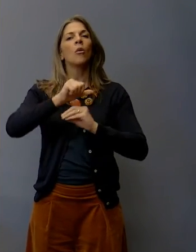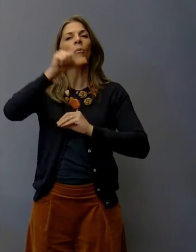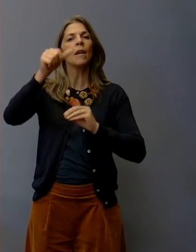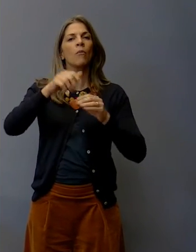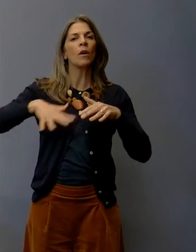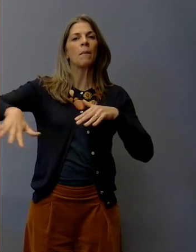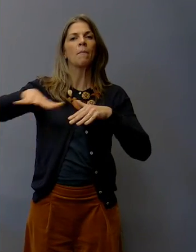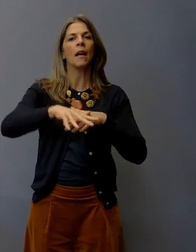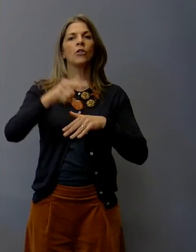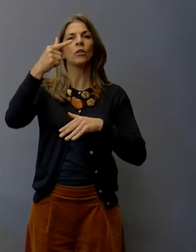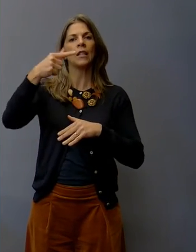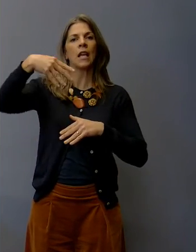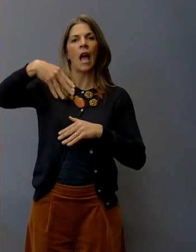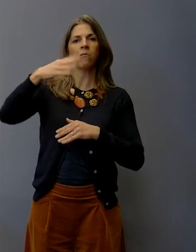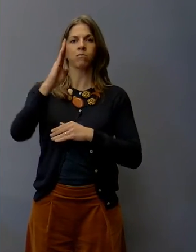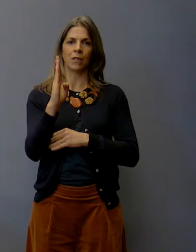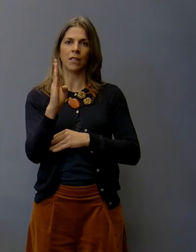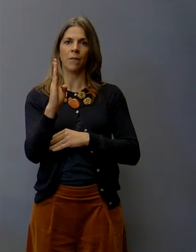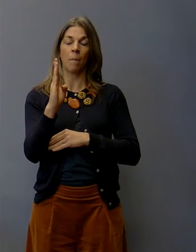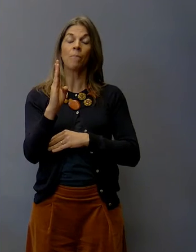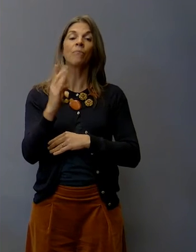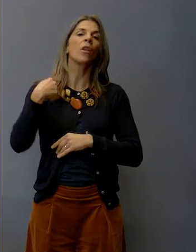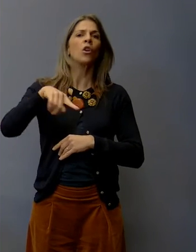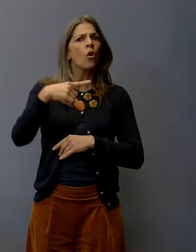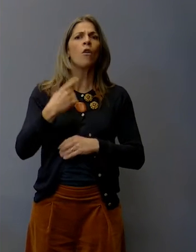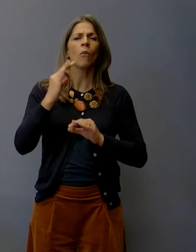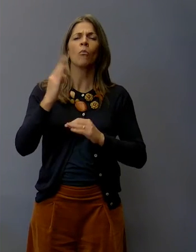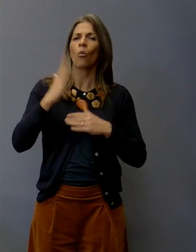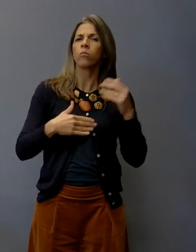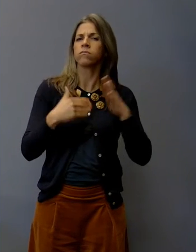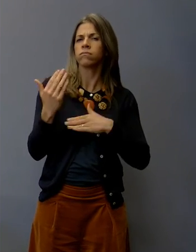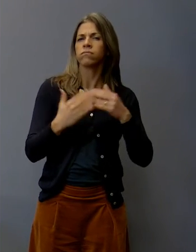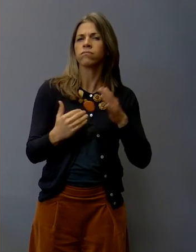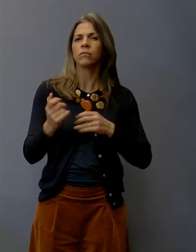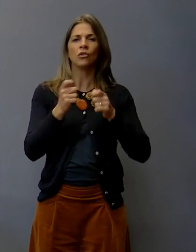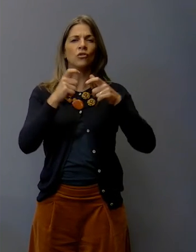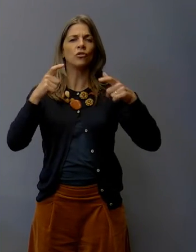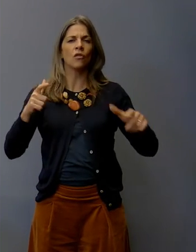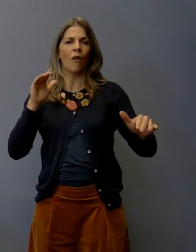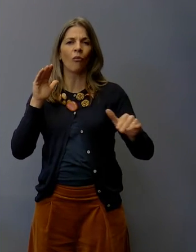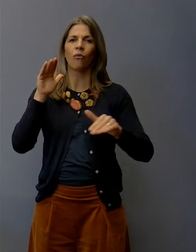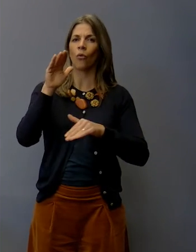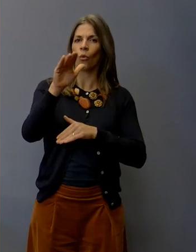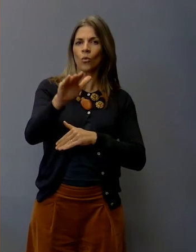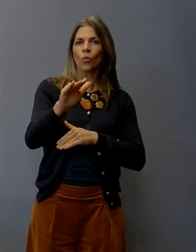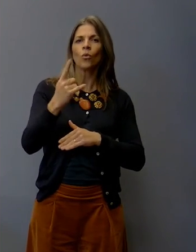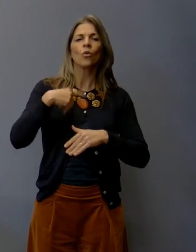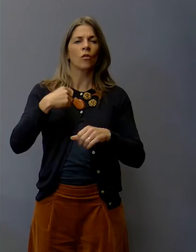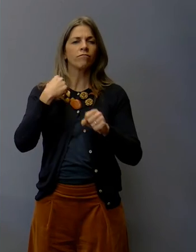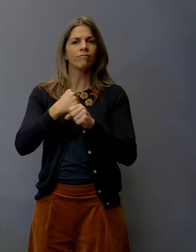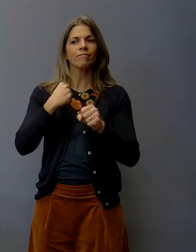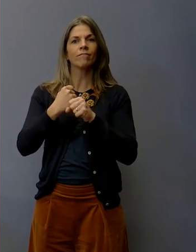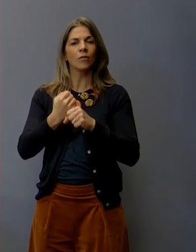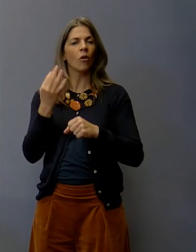si sta costruendo una genova del futuro si sta lavorando per questo una città dove tutti